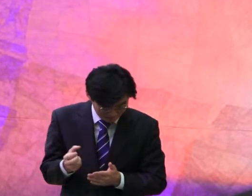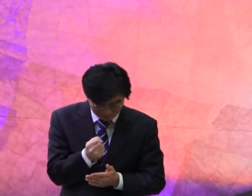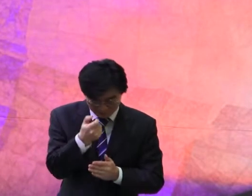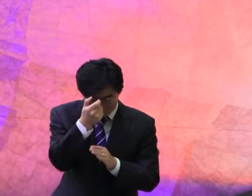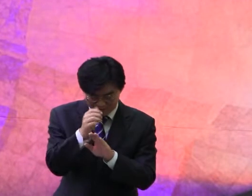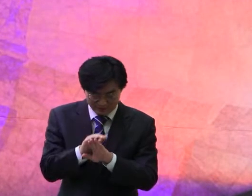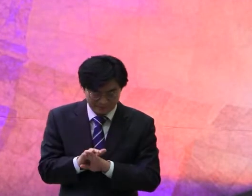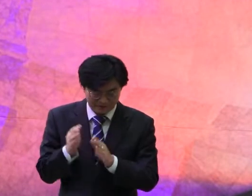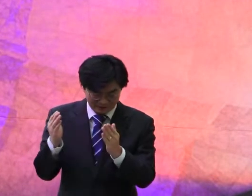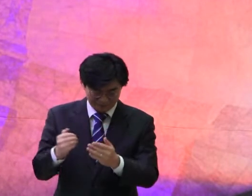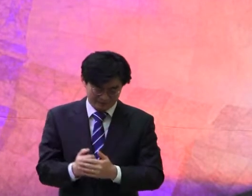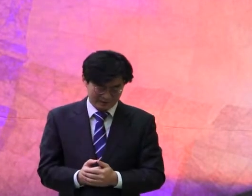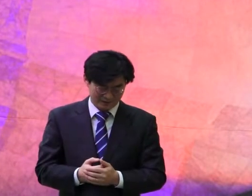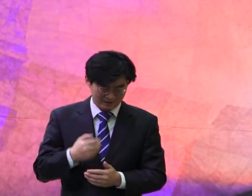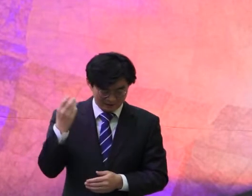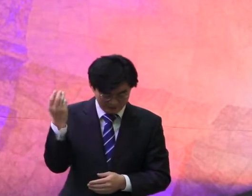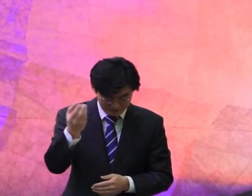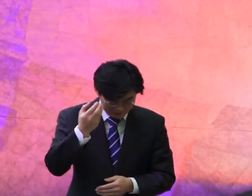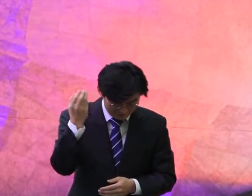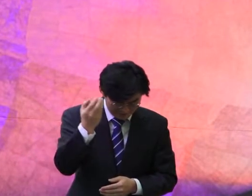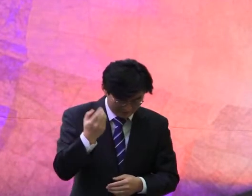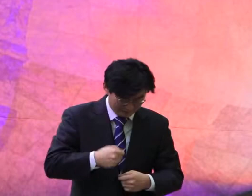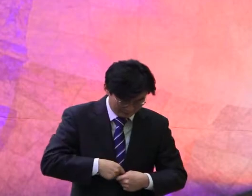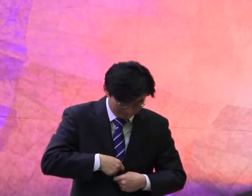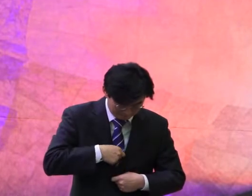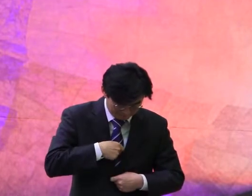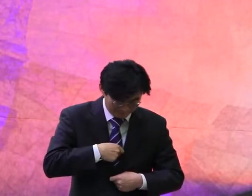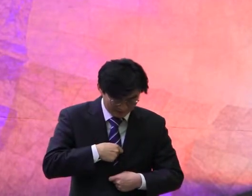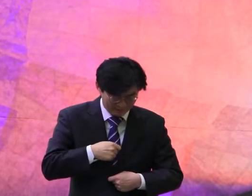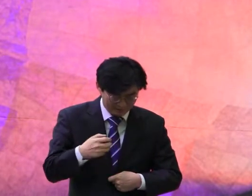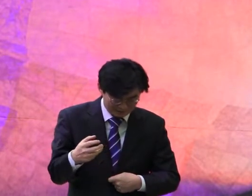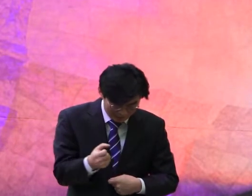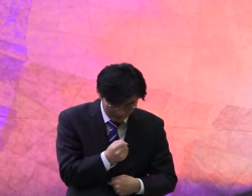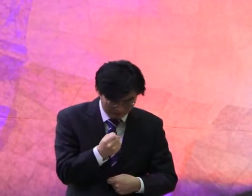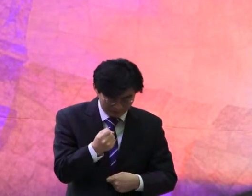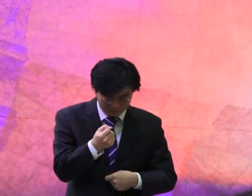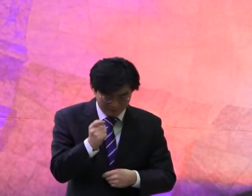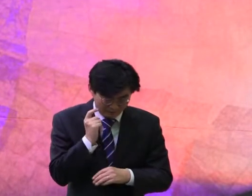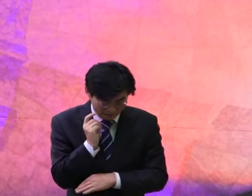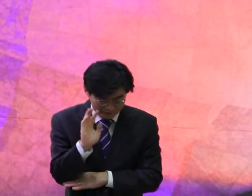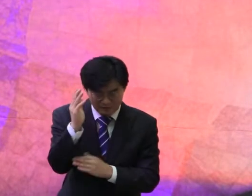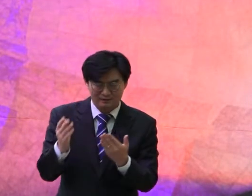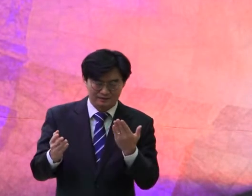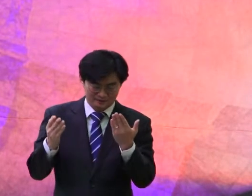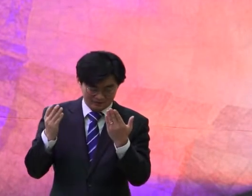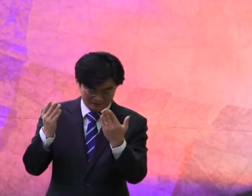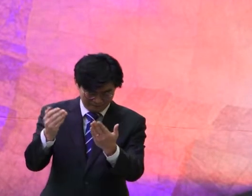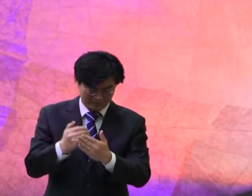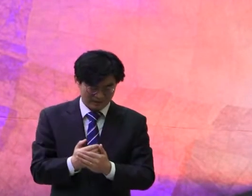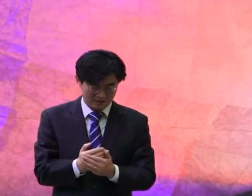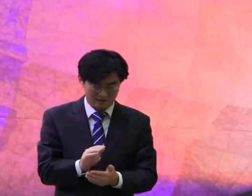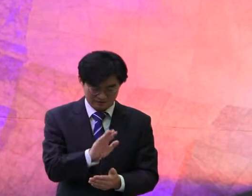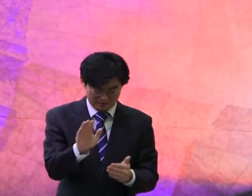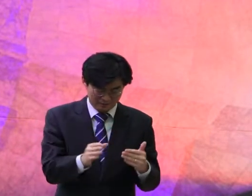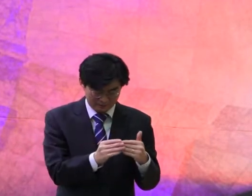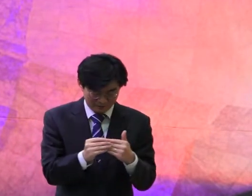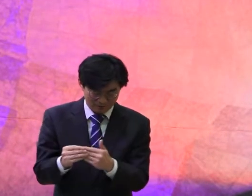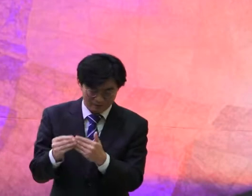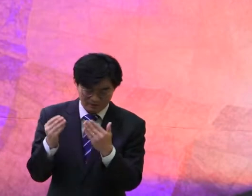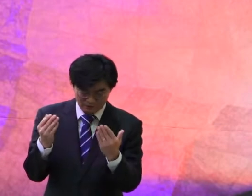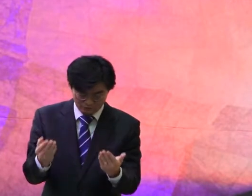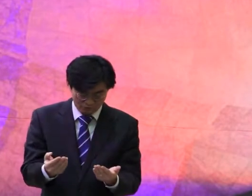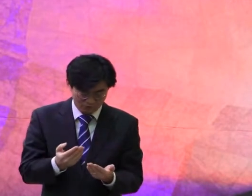진리로 예배하는 자를 기뻐하신 하나님께 영광을 돌리오니 예배에 합당한 모습으로 인도하여 주시옵소서.